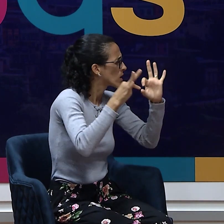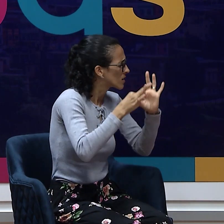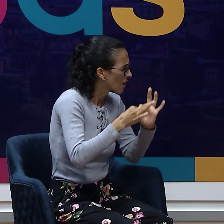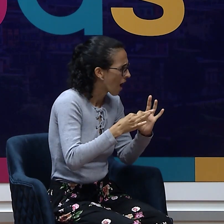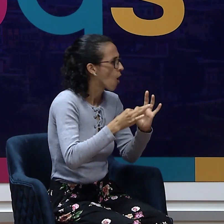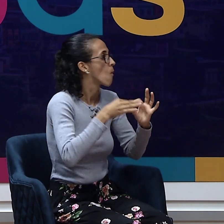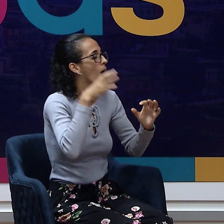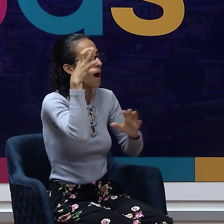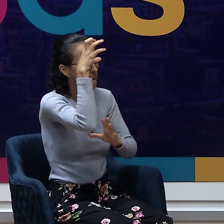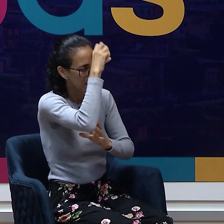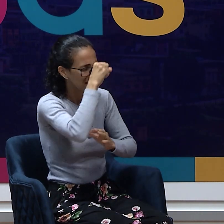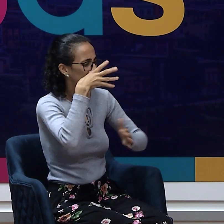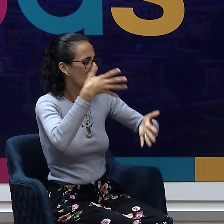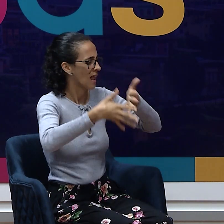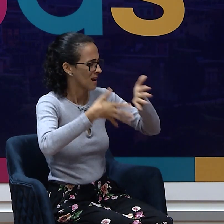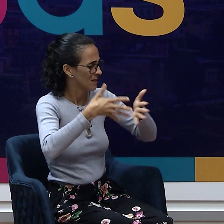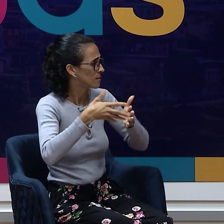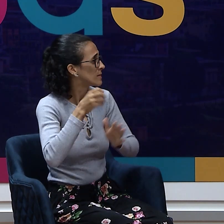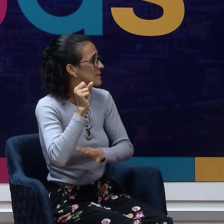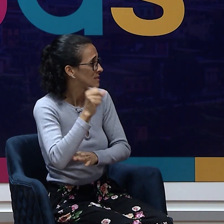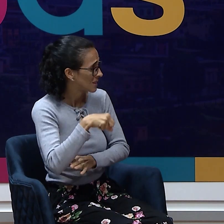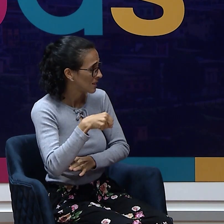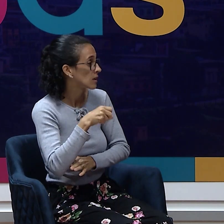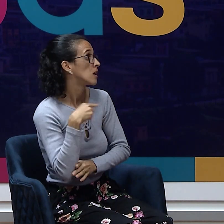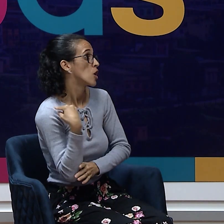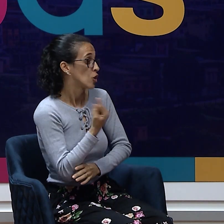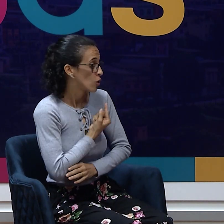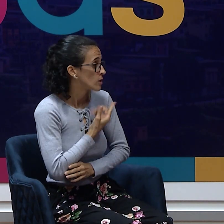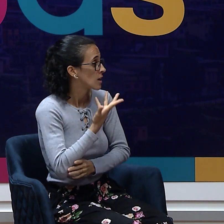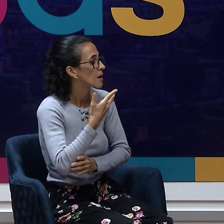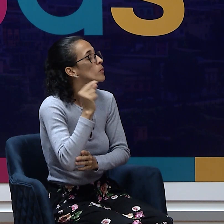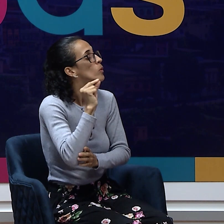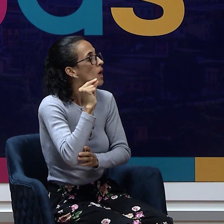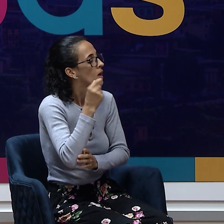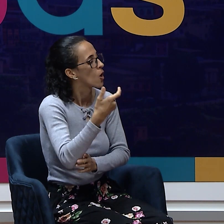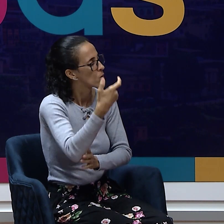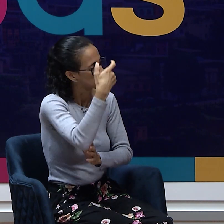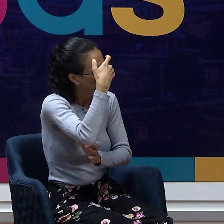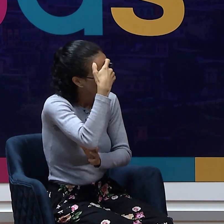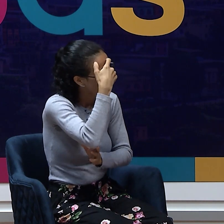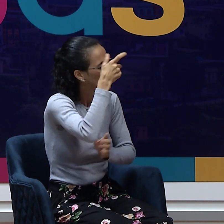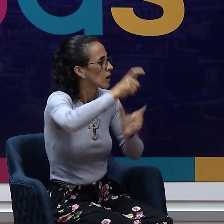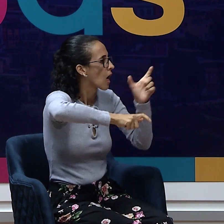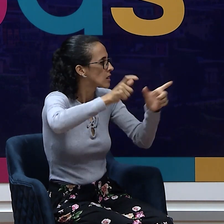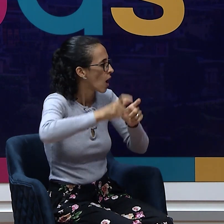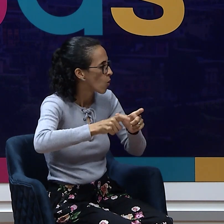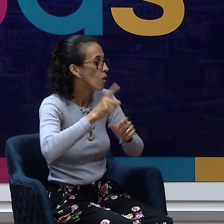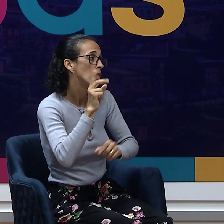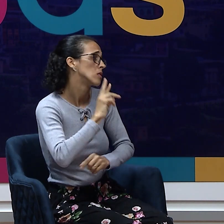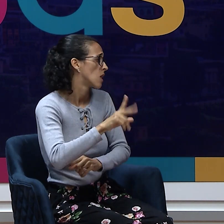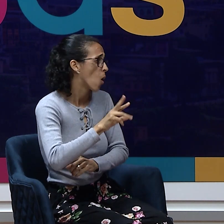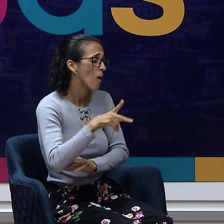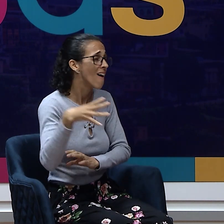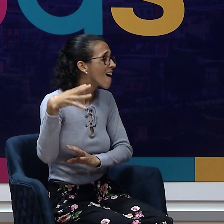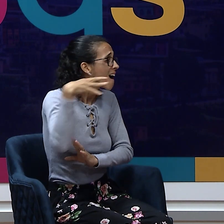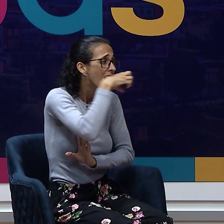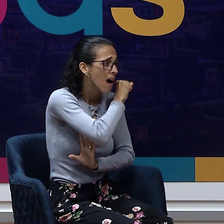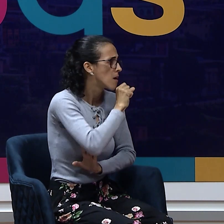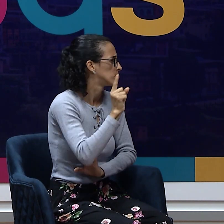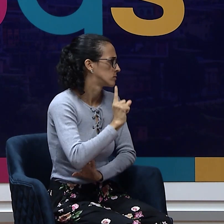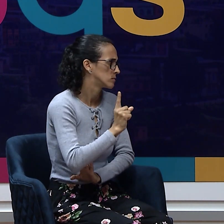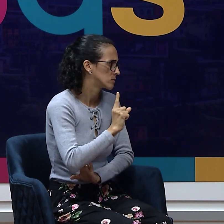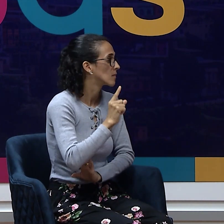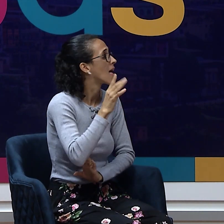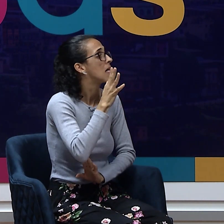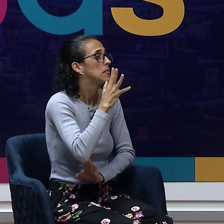queremos que todos, gente, todos aprendam a Libras e que exista essa união sim. Nós surdos queremos que as pessoas tenham